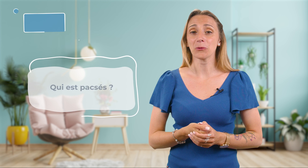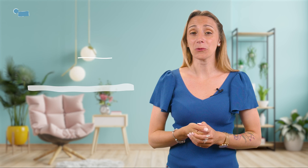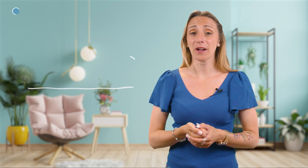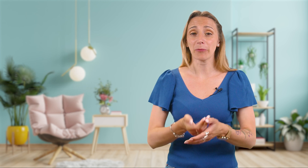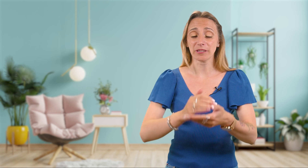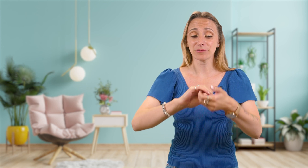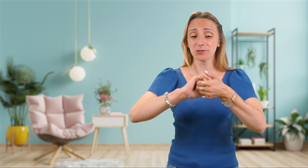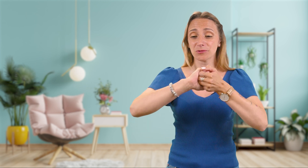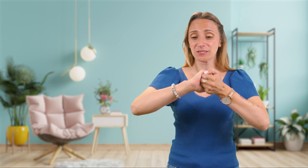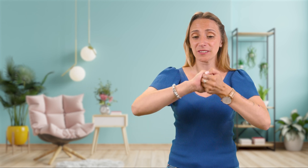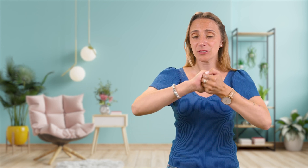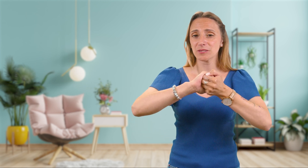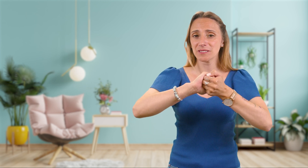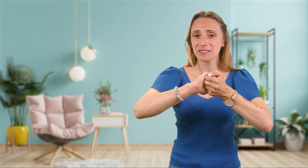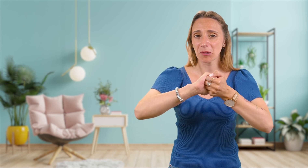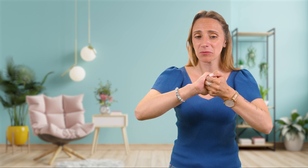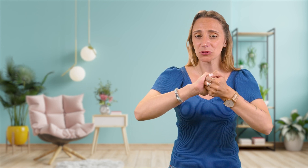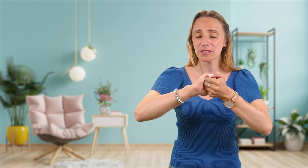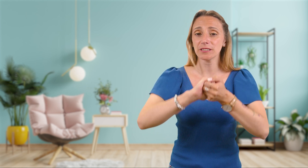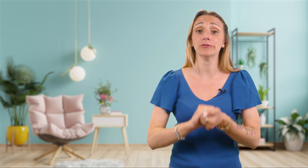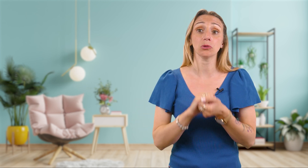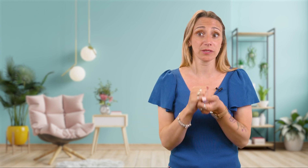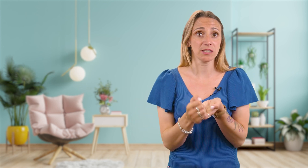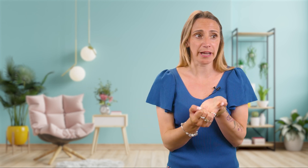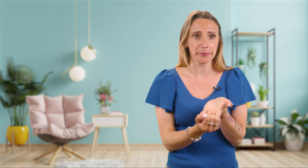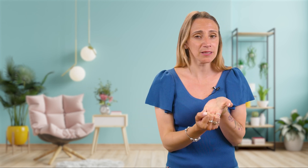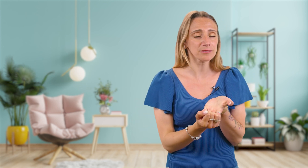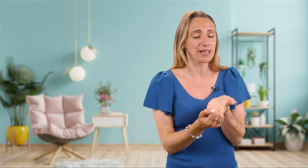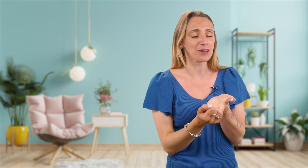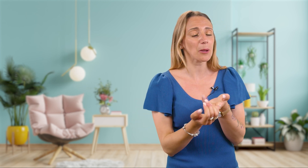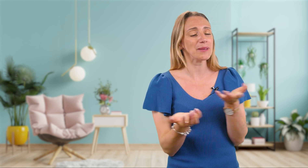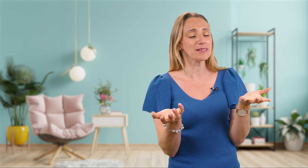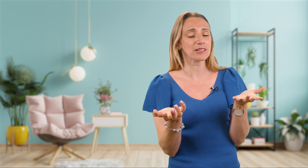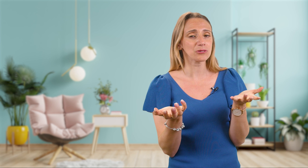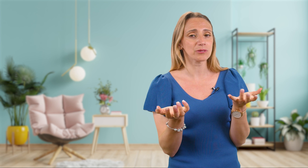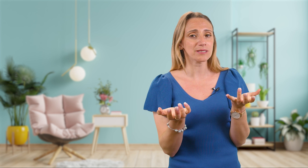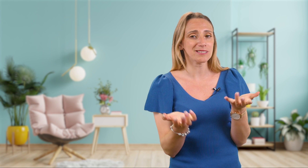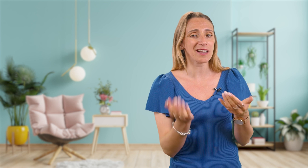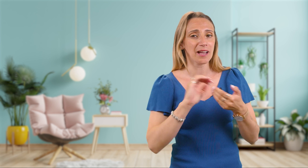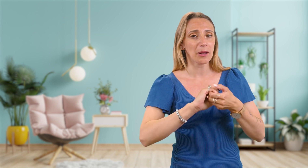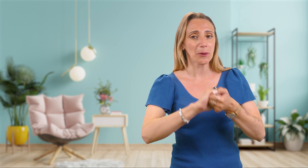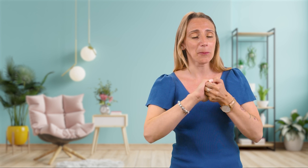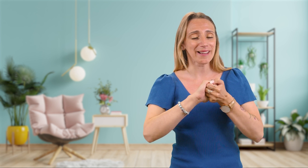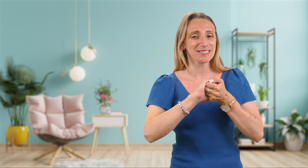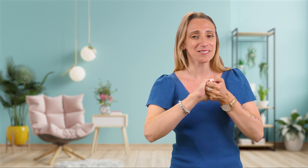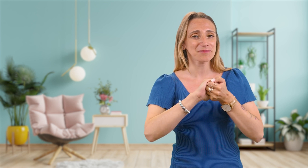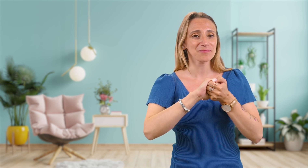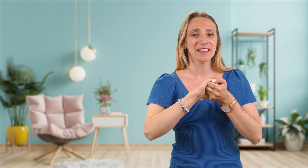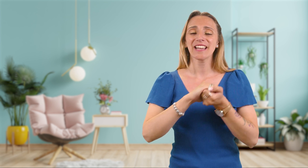Donc, rappelez-vous, je vous ai fait ce signe à un moment donné qui veut aussi dire ami, hein, on est d'accord, mais ça veut aussi dire le pax.